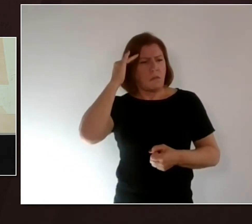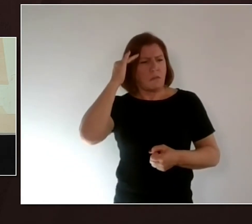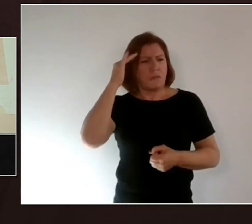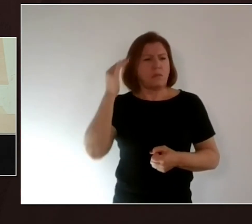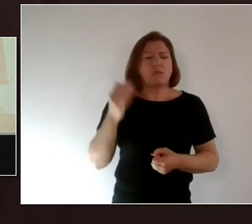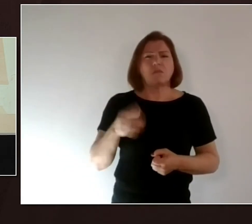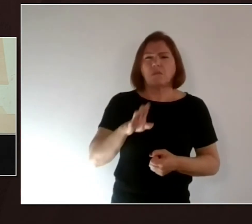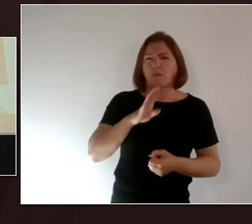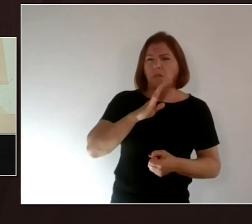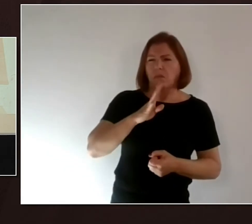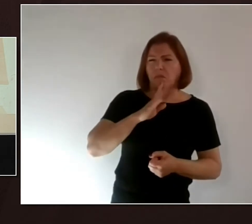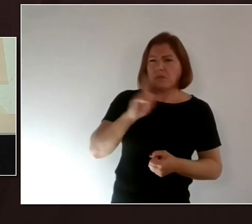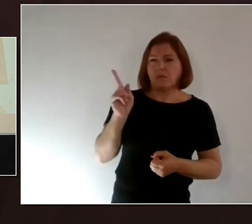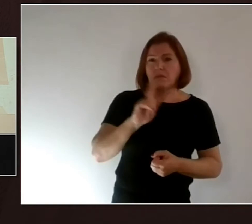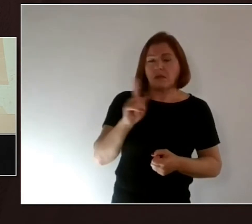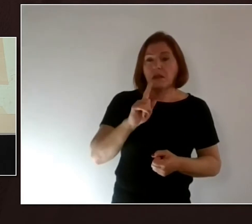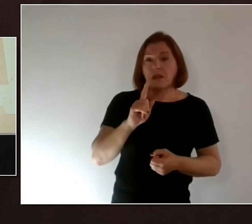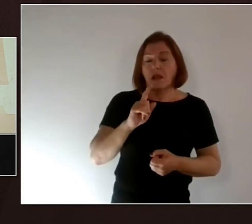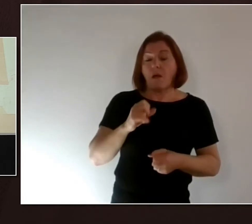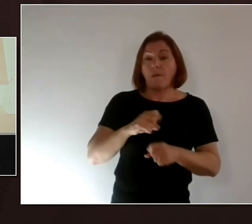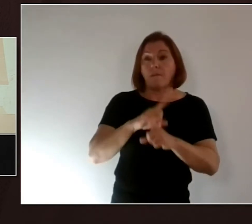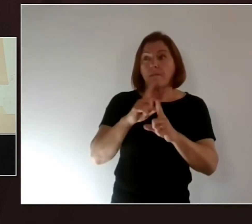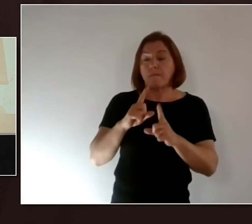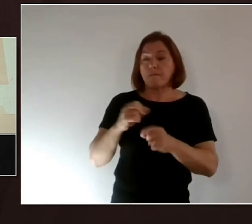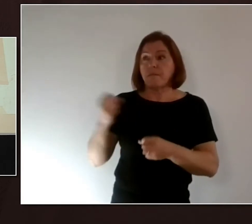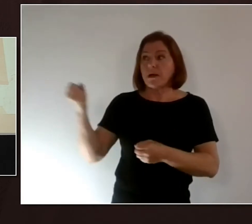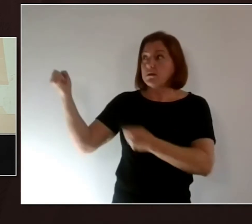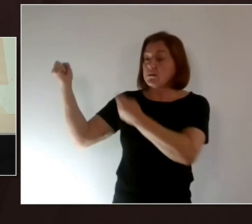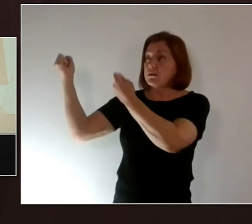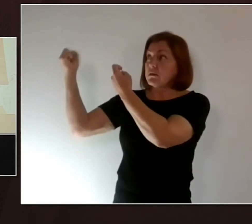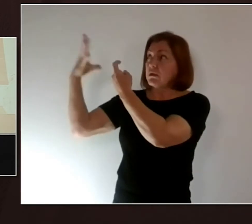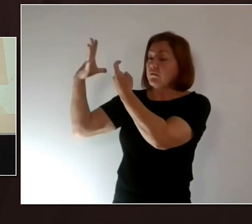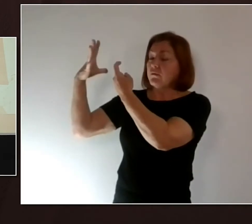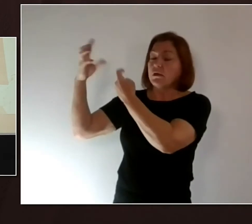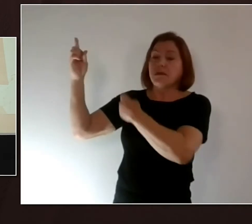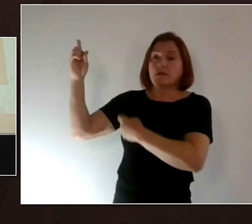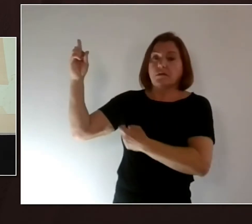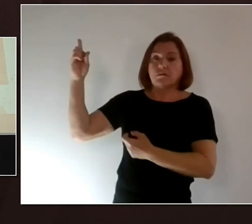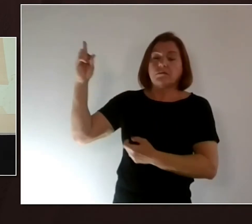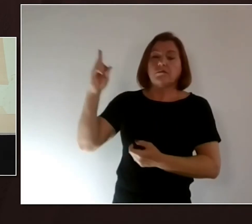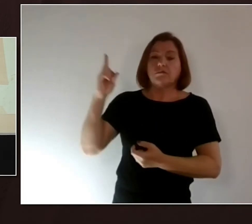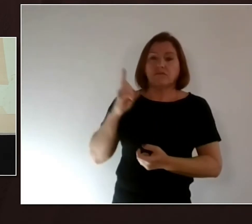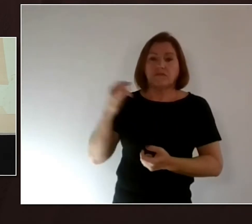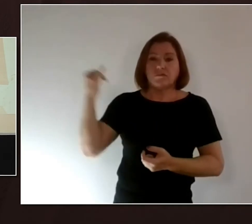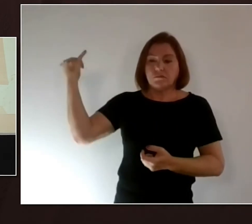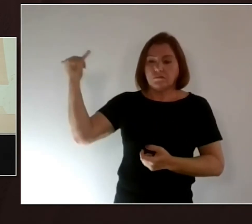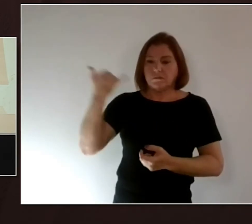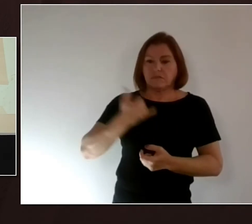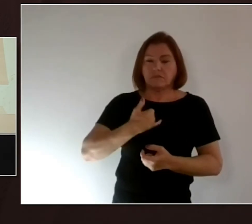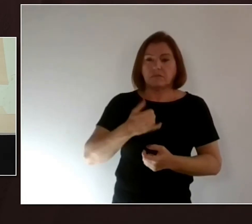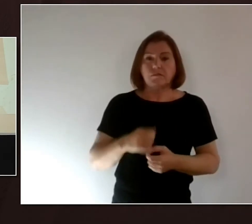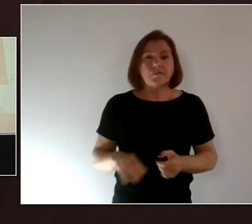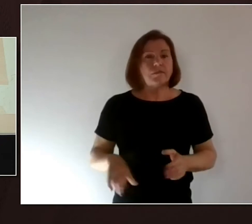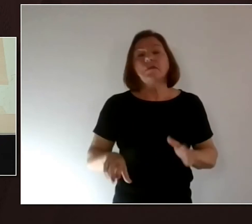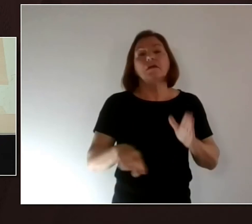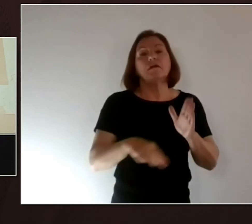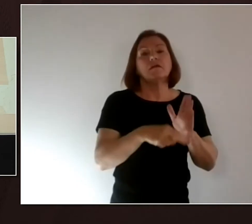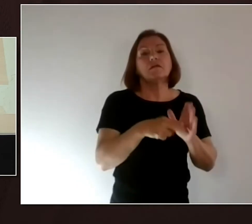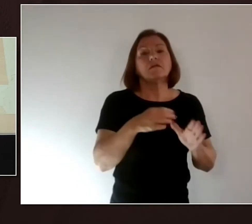tá? E capítulo 4 também de 2 Coríntios, versículos 2 e 3.